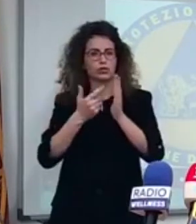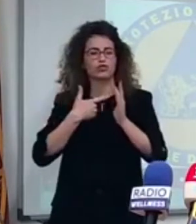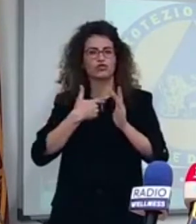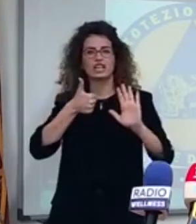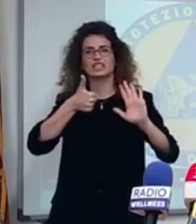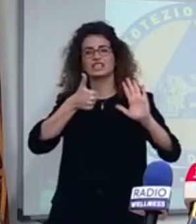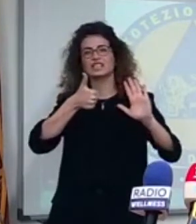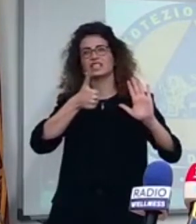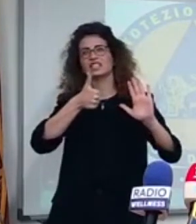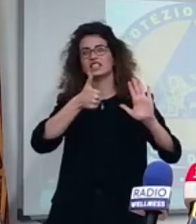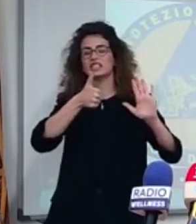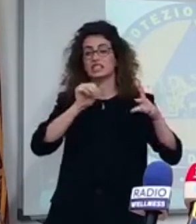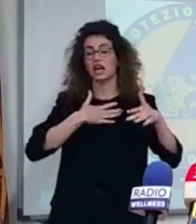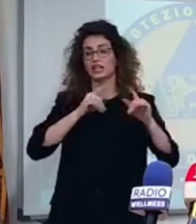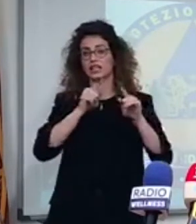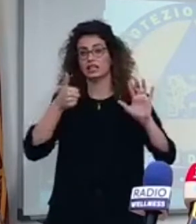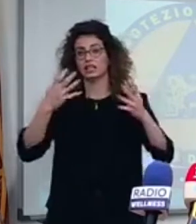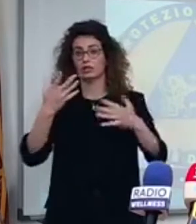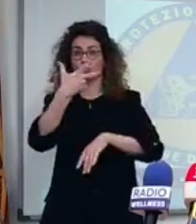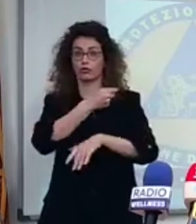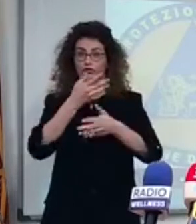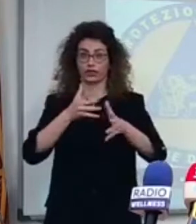60-69 vaccinati.